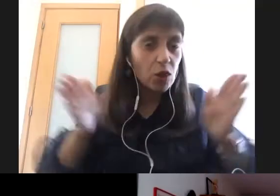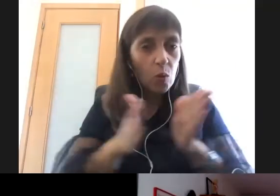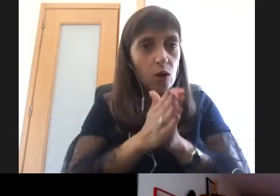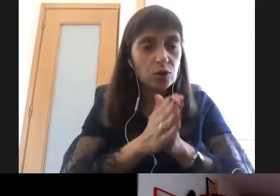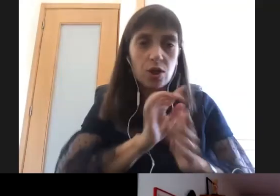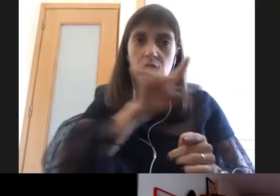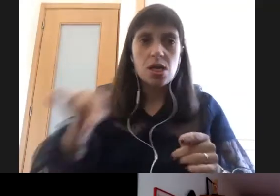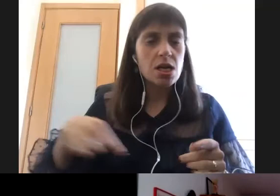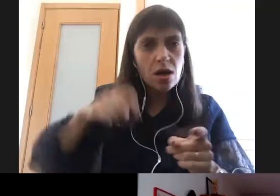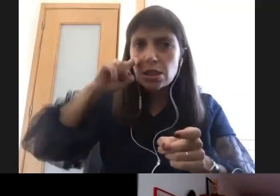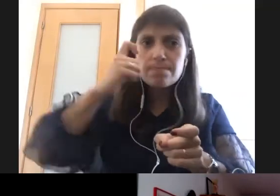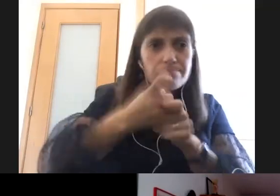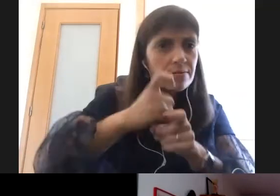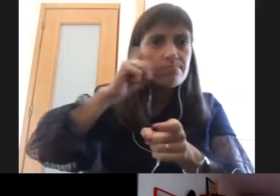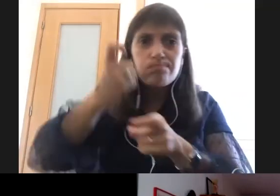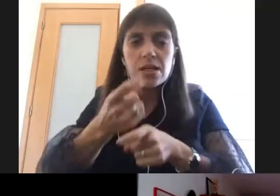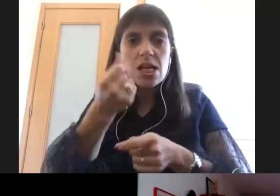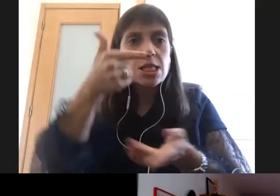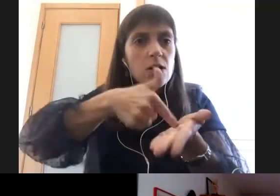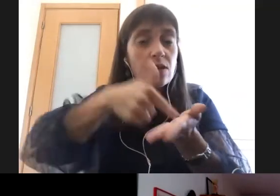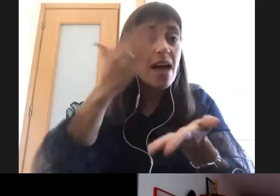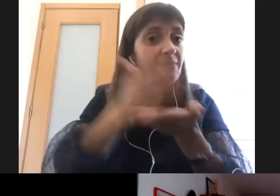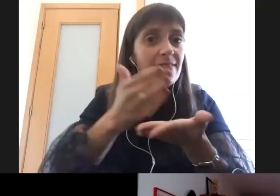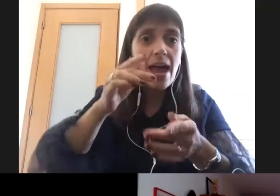confiscando até a dívida estar quitada.